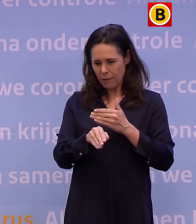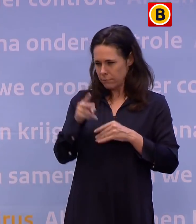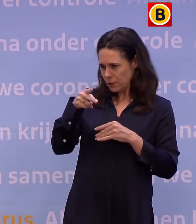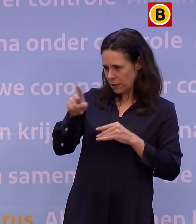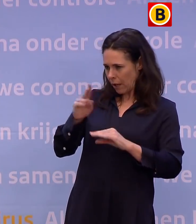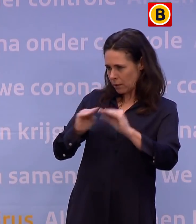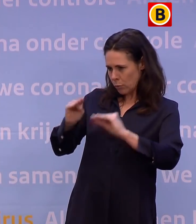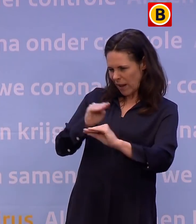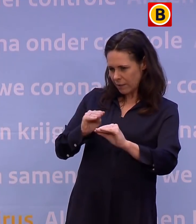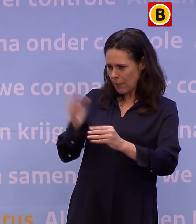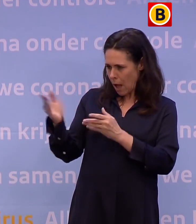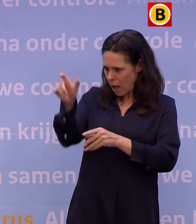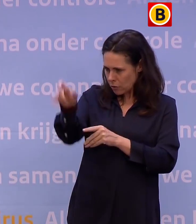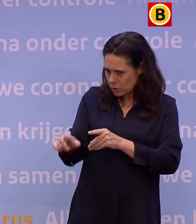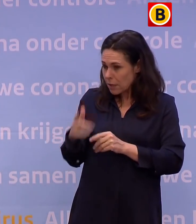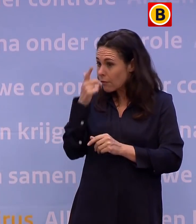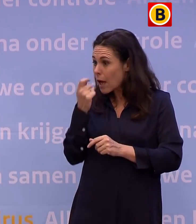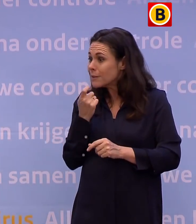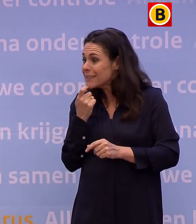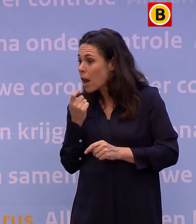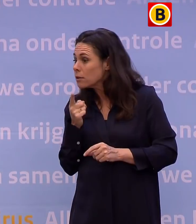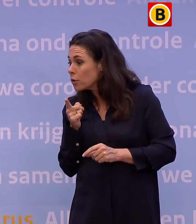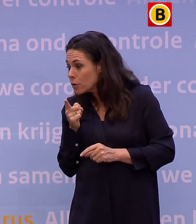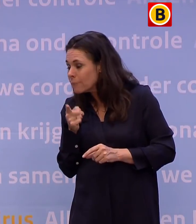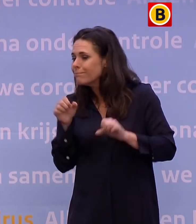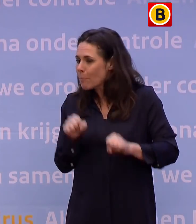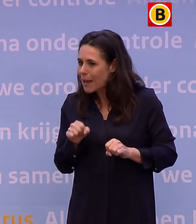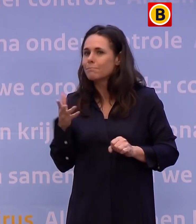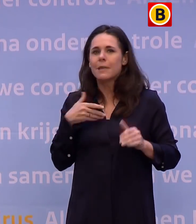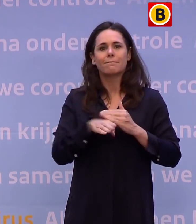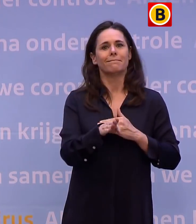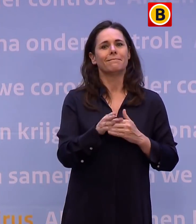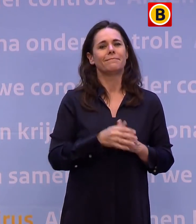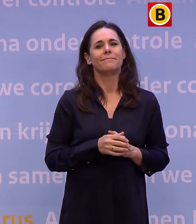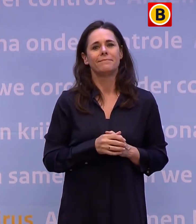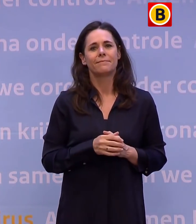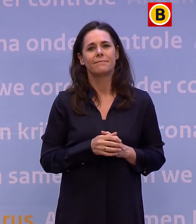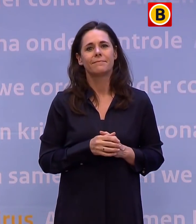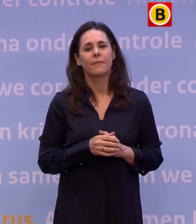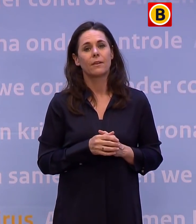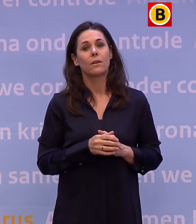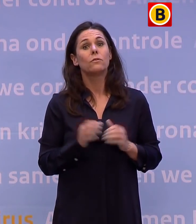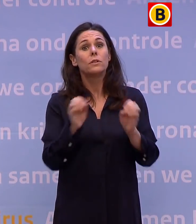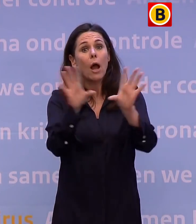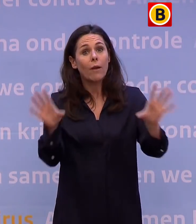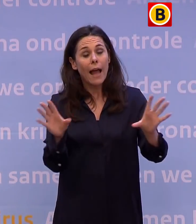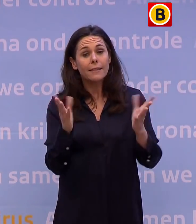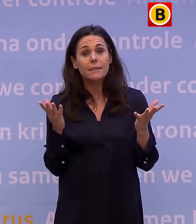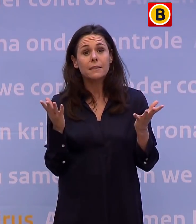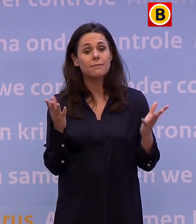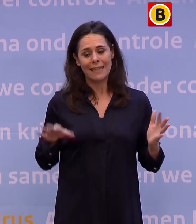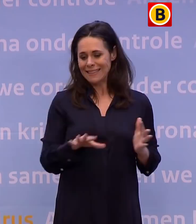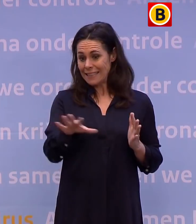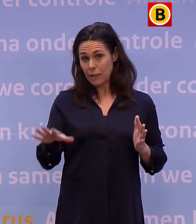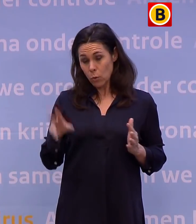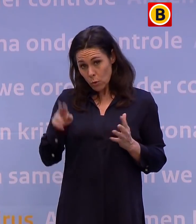bepalen of gasten verkoudheidsklachten hebben. En voor alle duidelijkheid, dit alles wat ik net zei, geldt niet voor sectoren